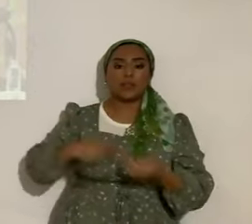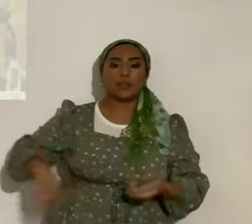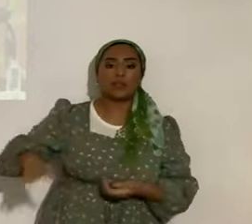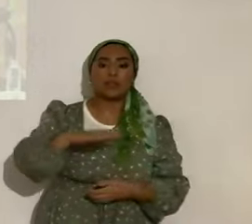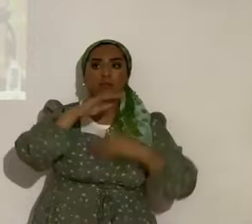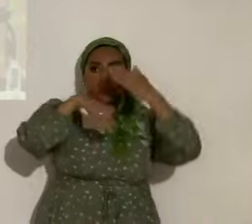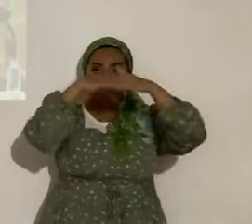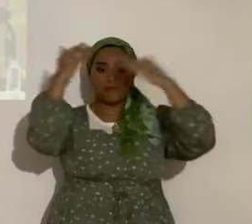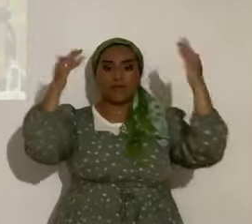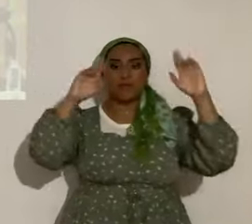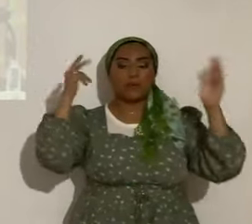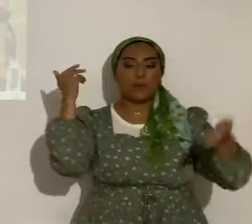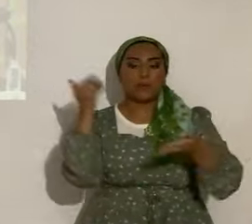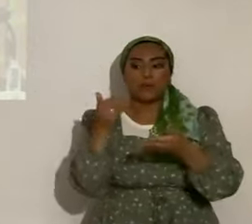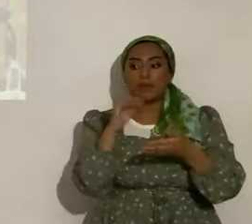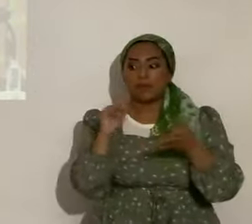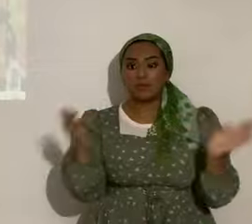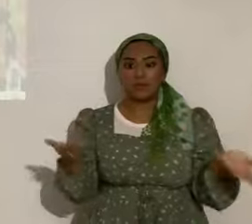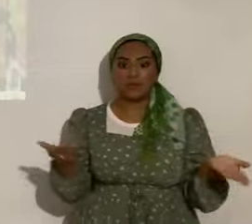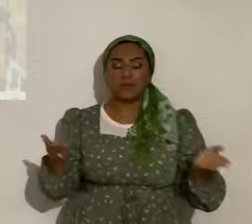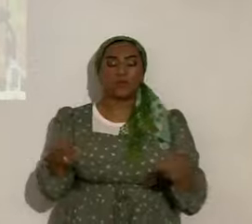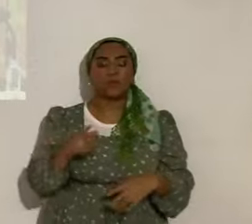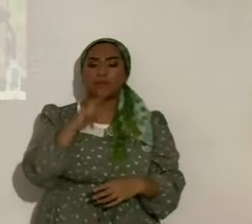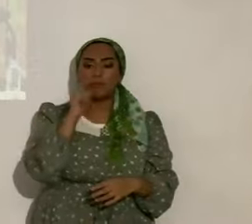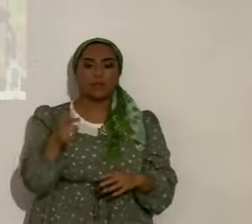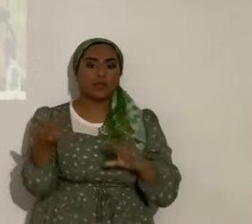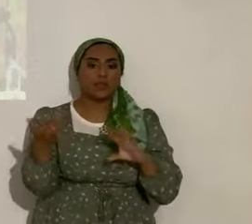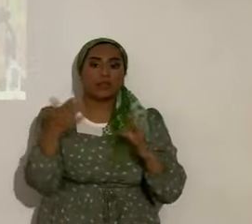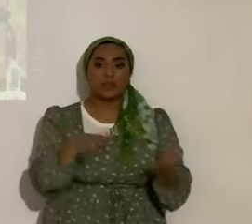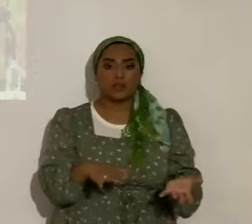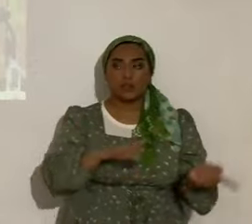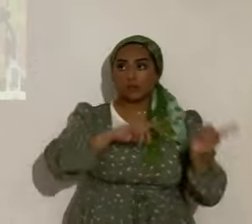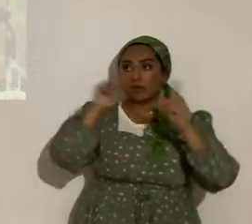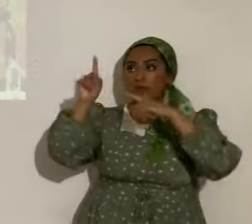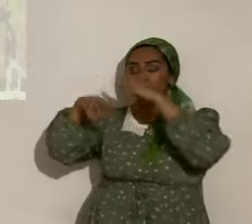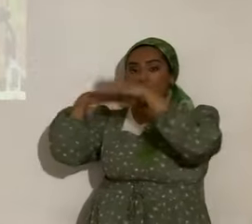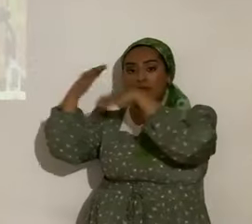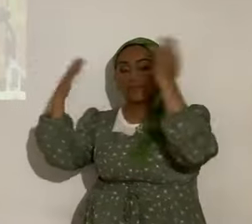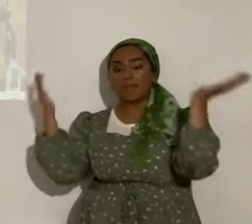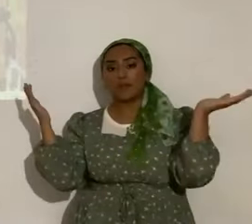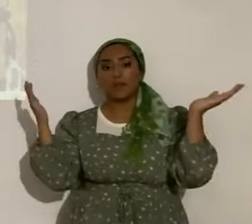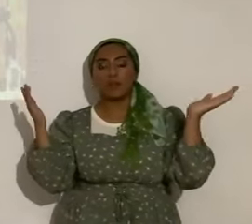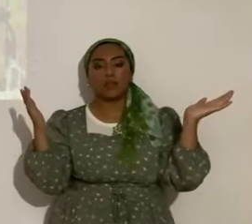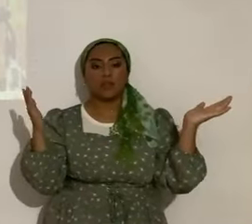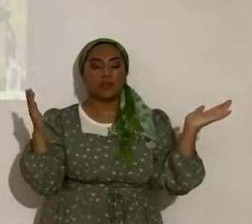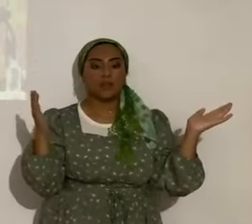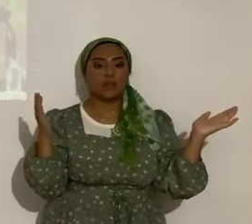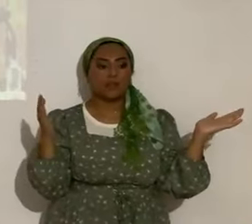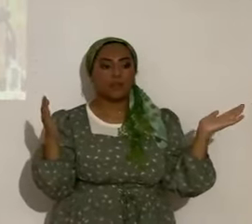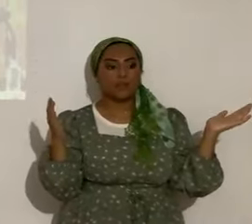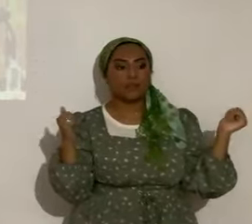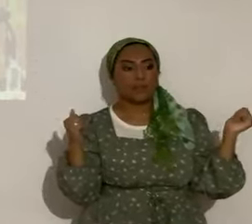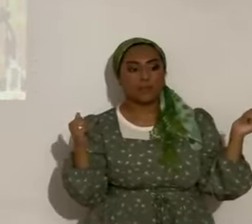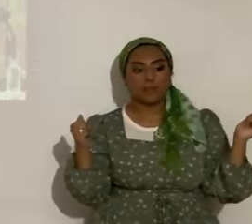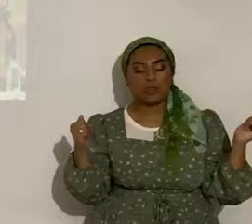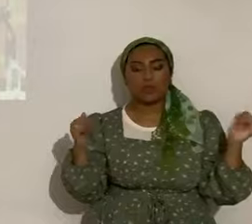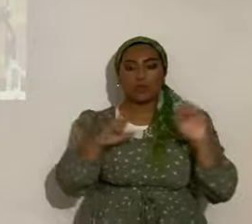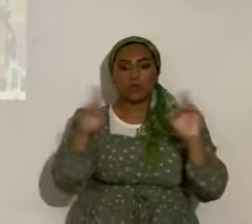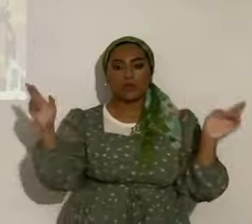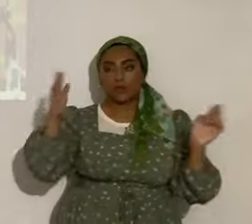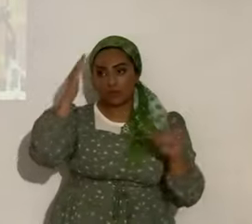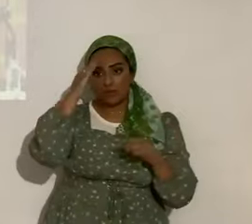acercado. O sea, ya está, no es necesario morir e ir al cielo o pasar vivos al milenio, ya. Sabiendo lo